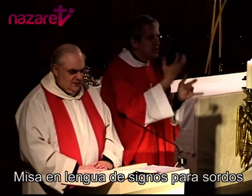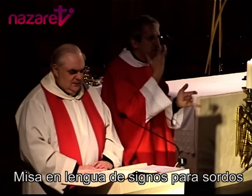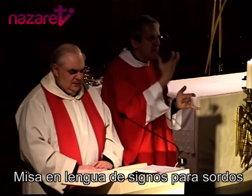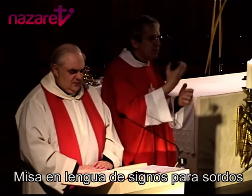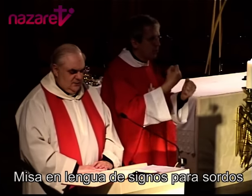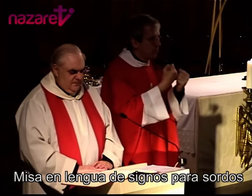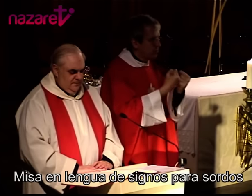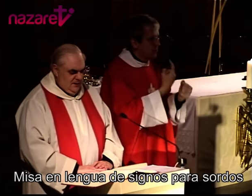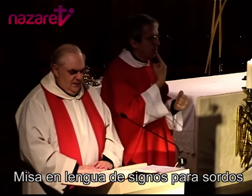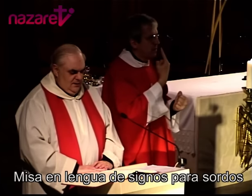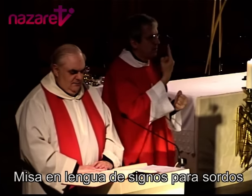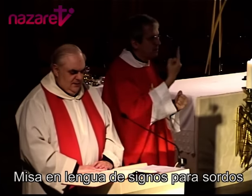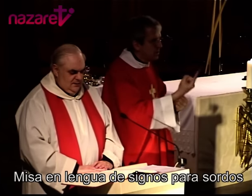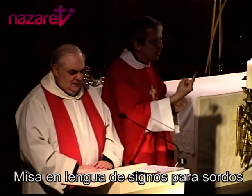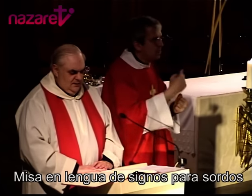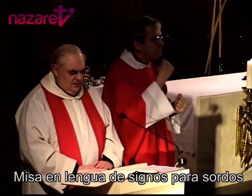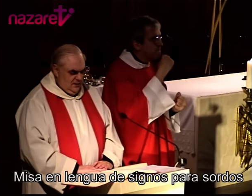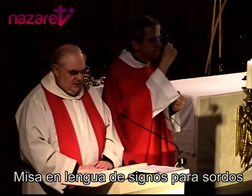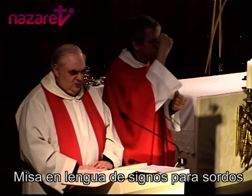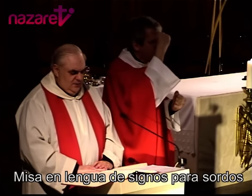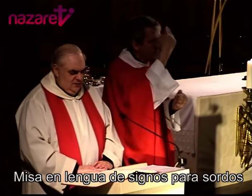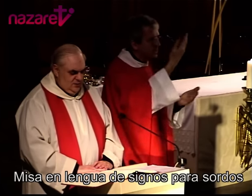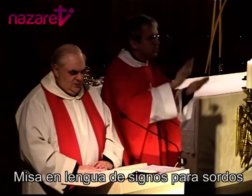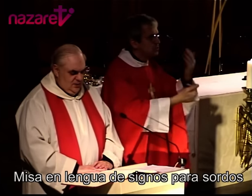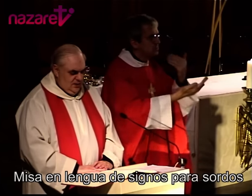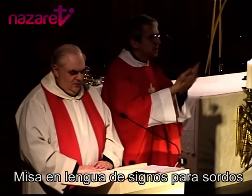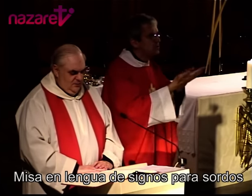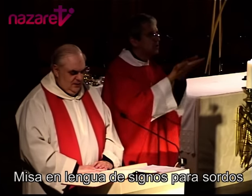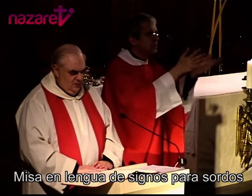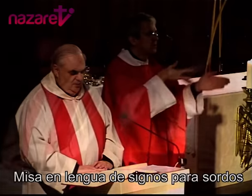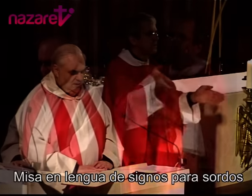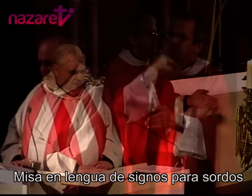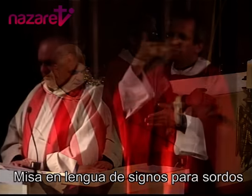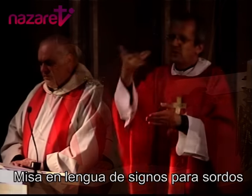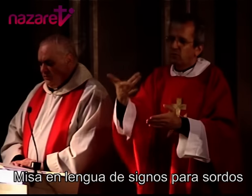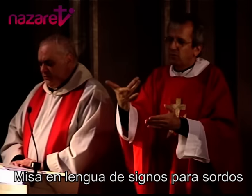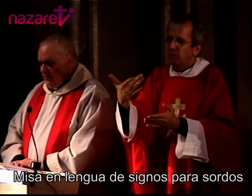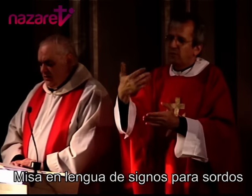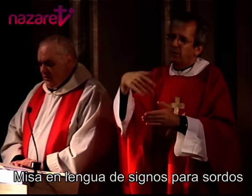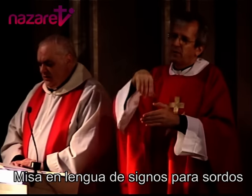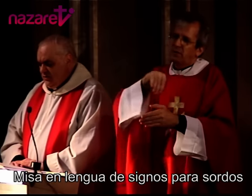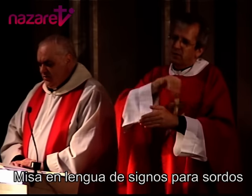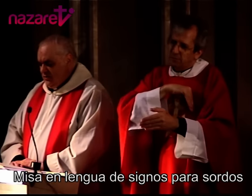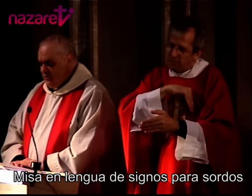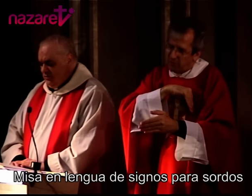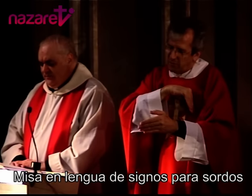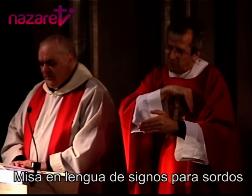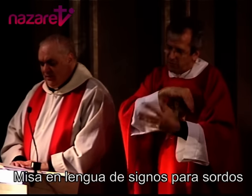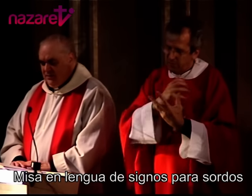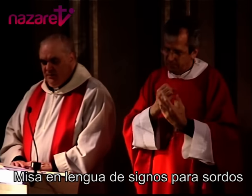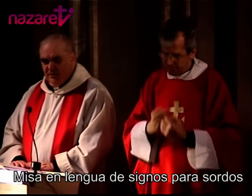potente, dijo: Padre, a tus manos encomiendo mi espíritu. Y dicho